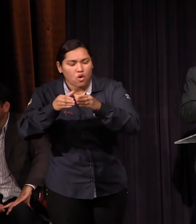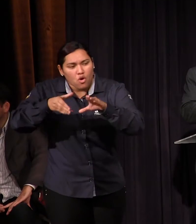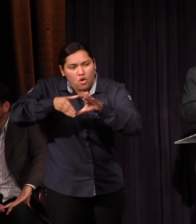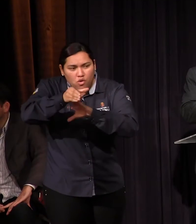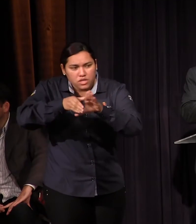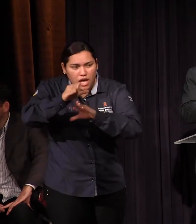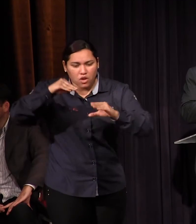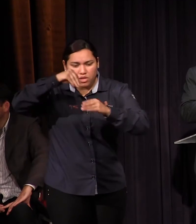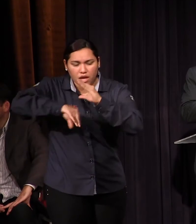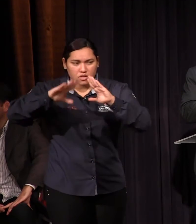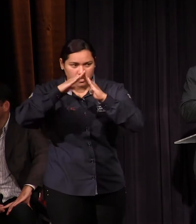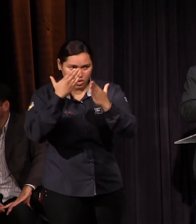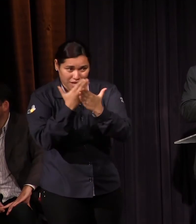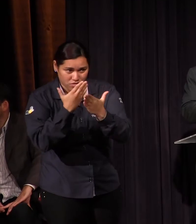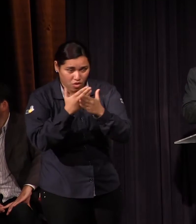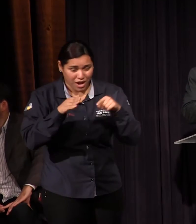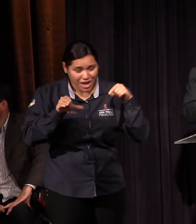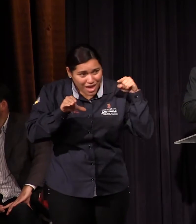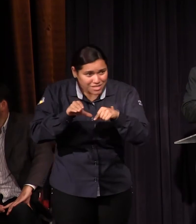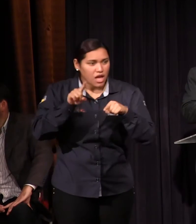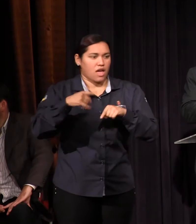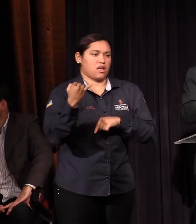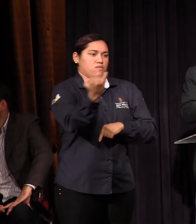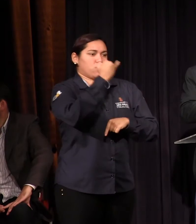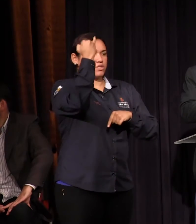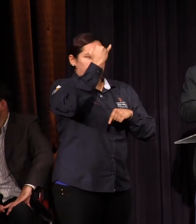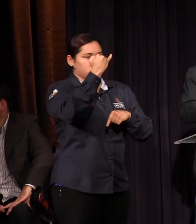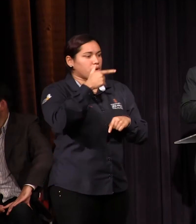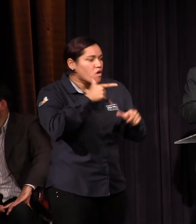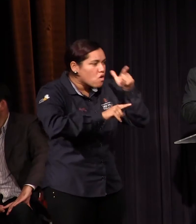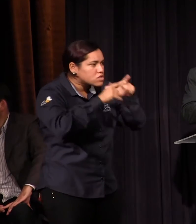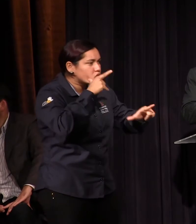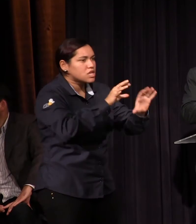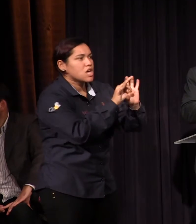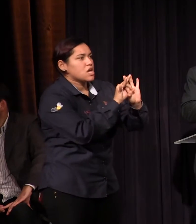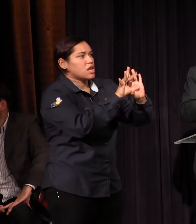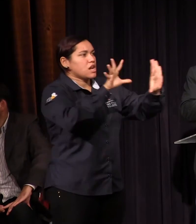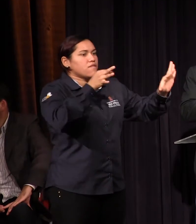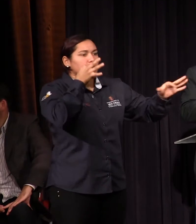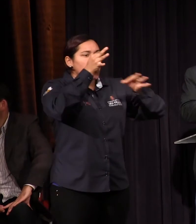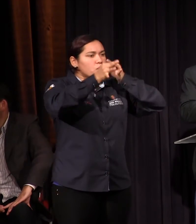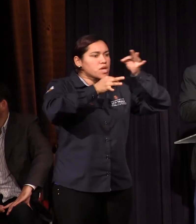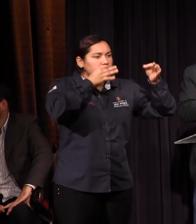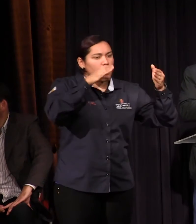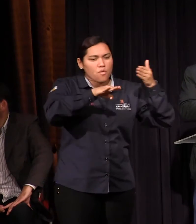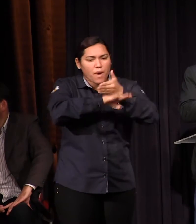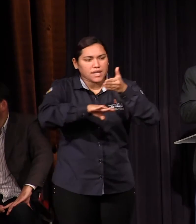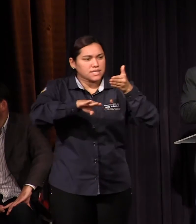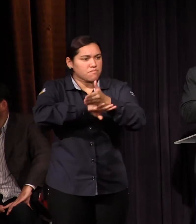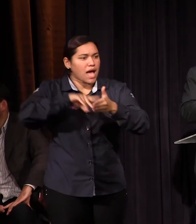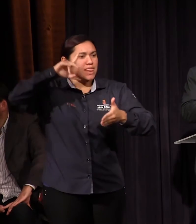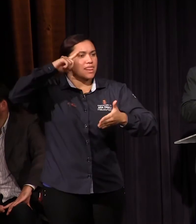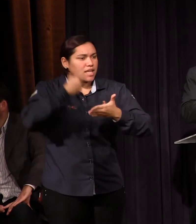instrumento para a construção de uma gestão democrática e de participação da comunidade nas tomadas de